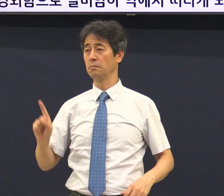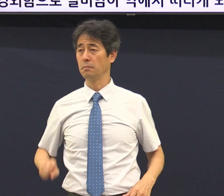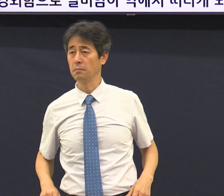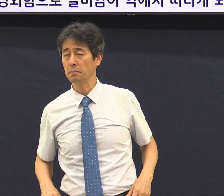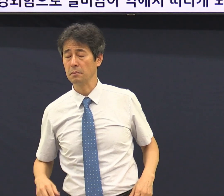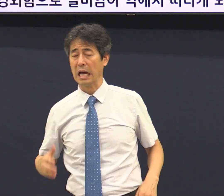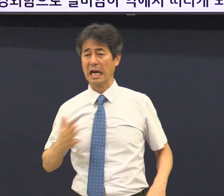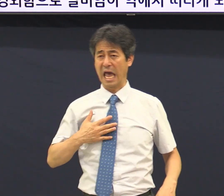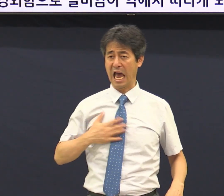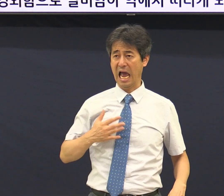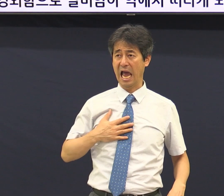그가 선포합니다.